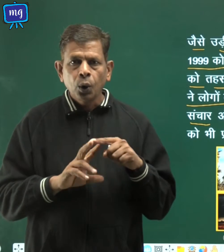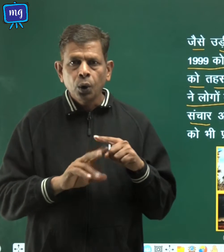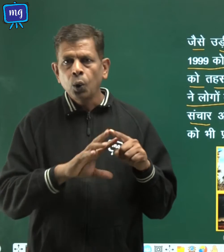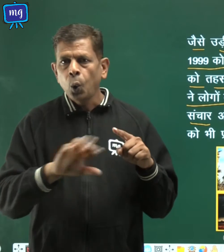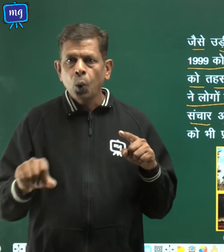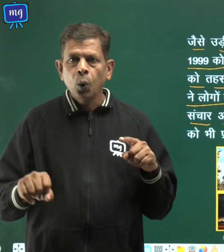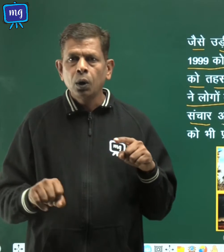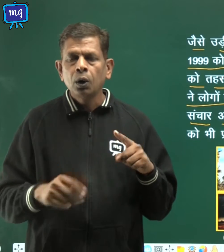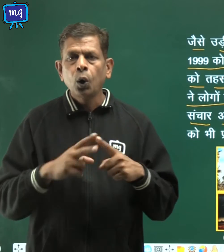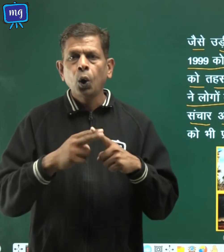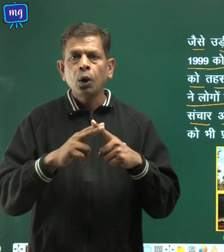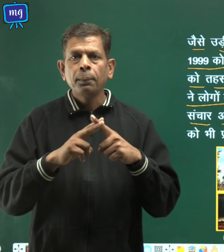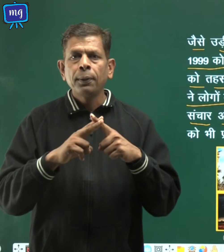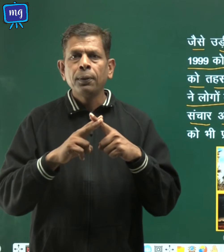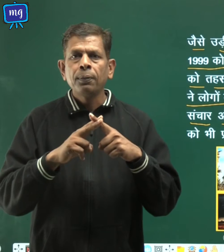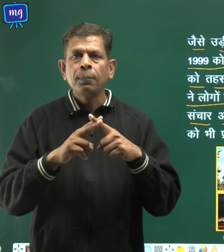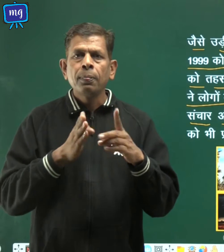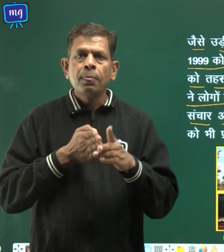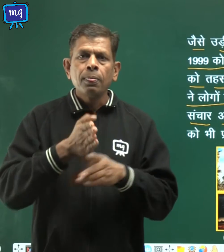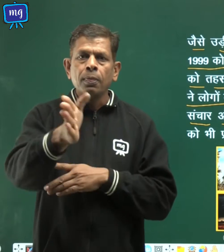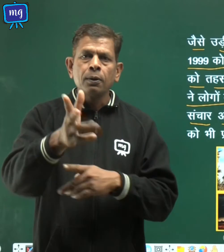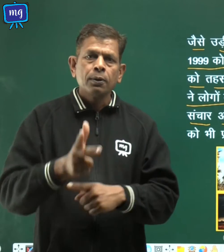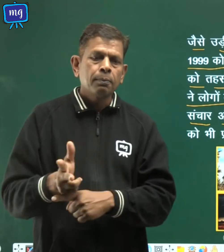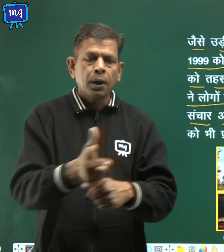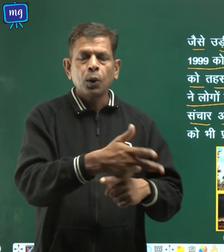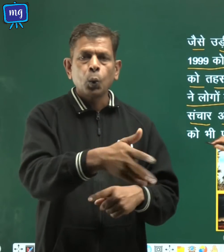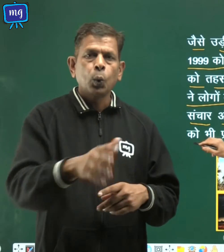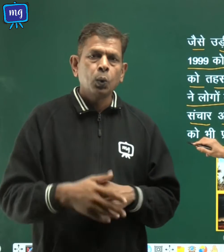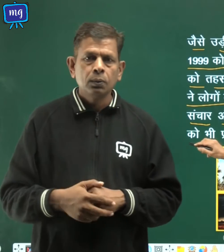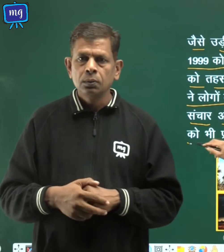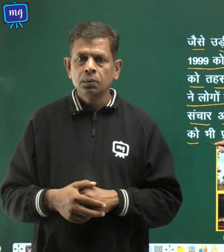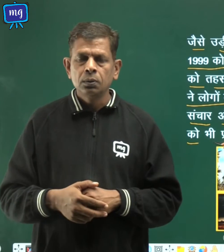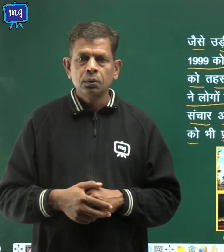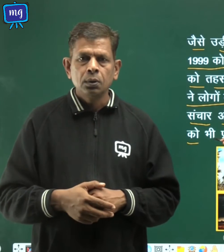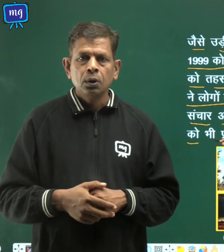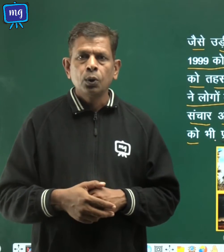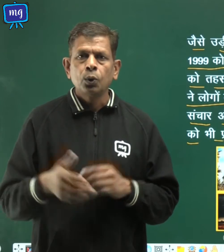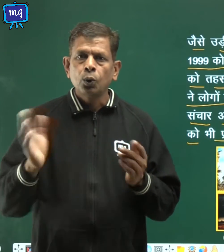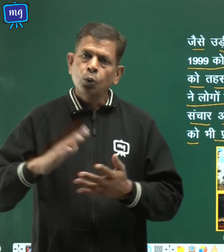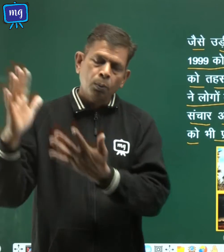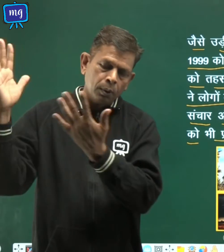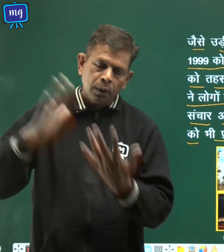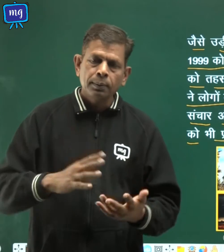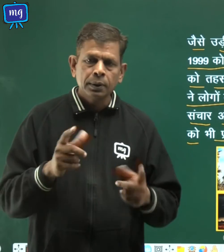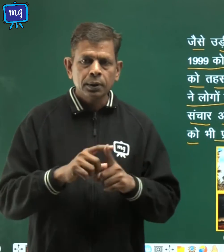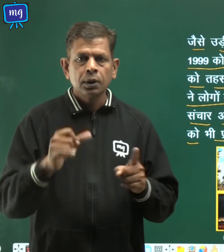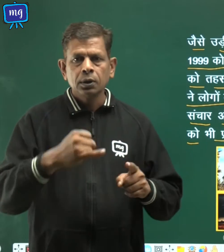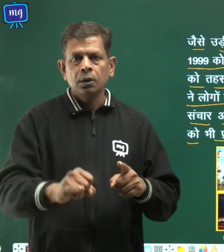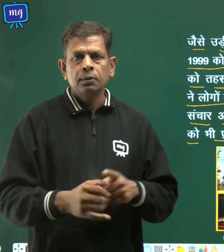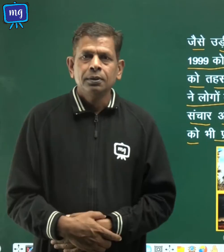और विद्युत संभरण सप्लाई को भी प्रभावित किया था।